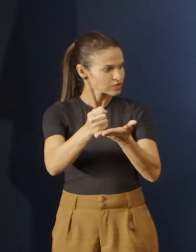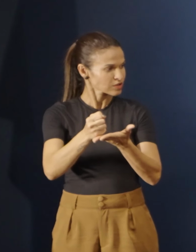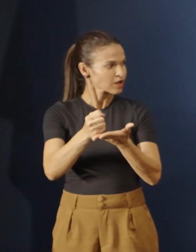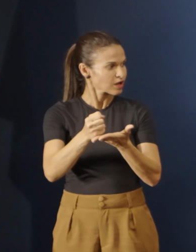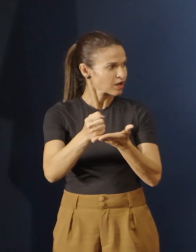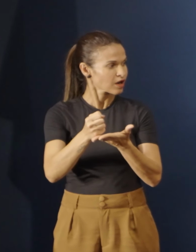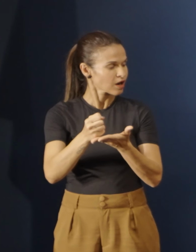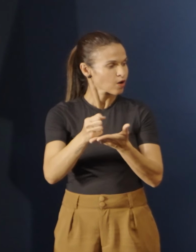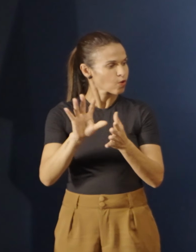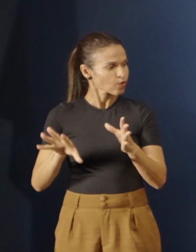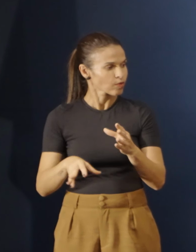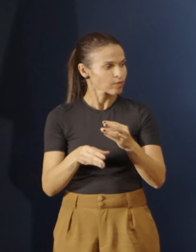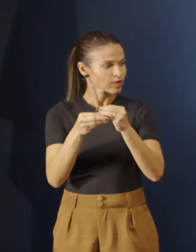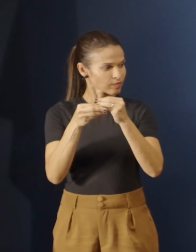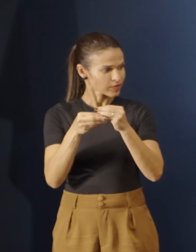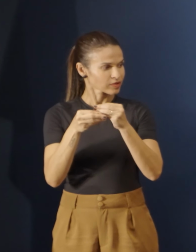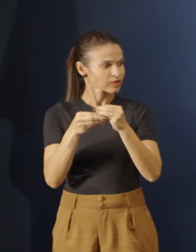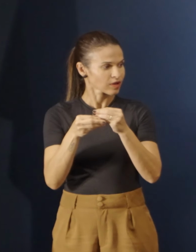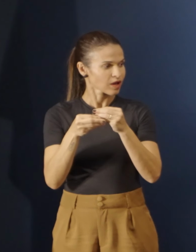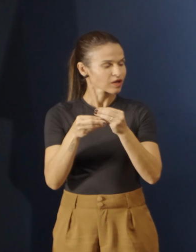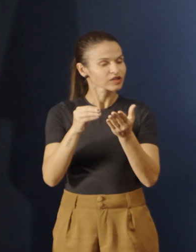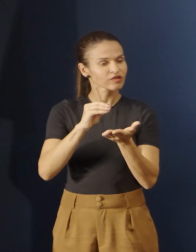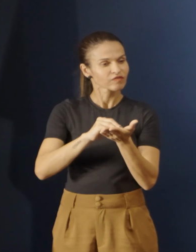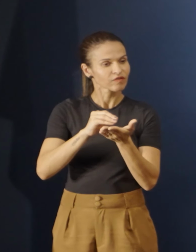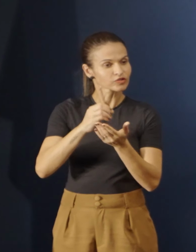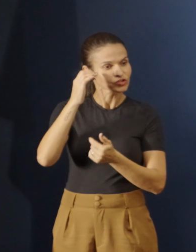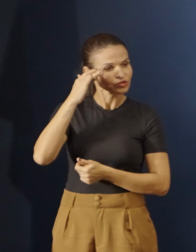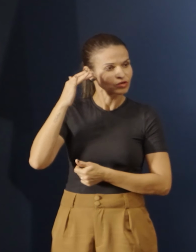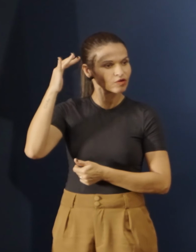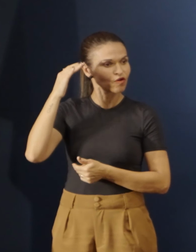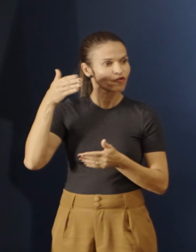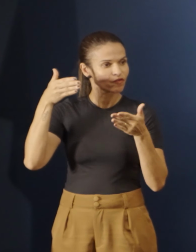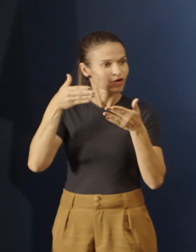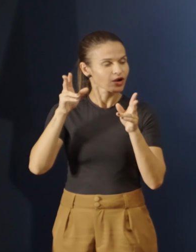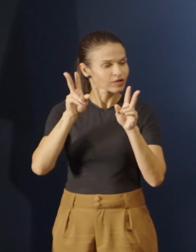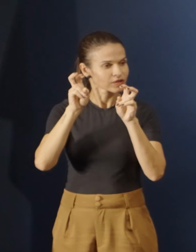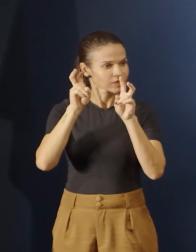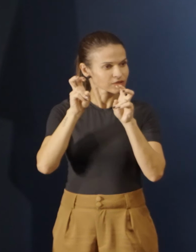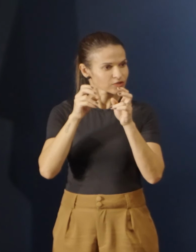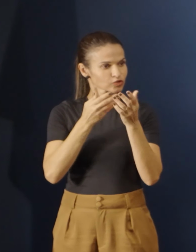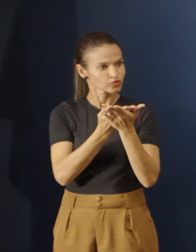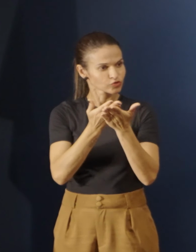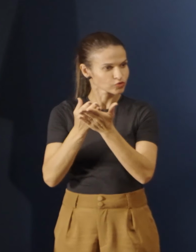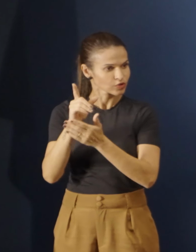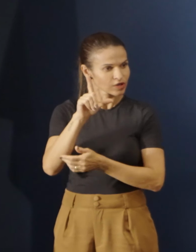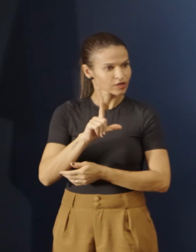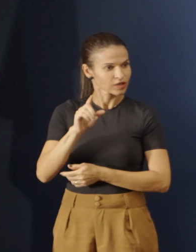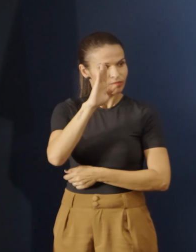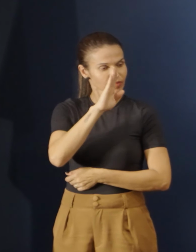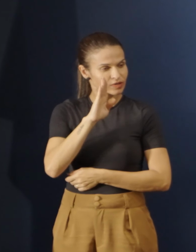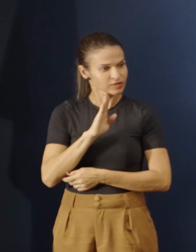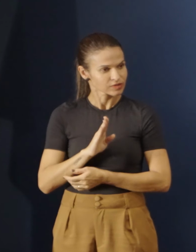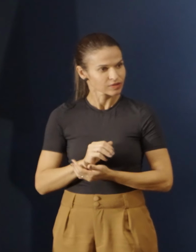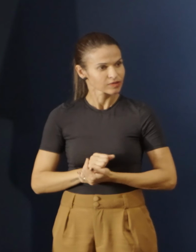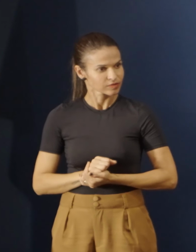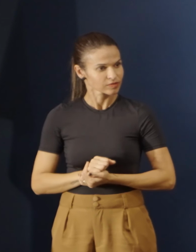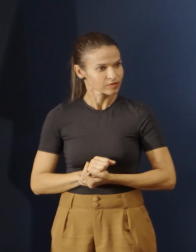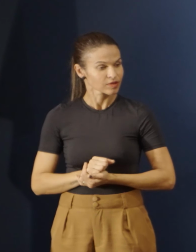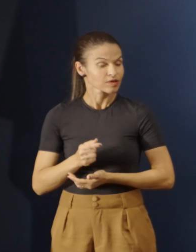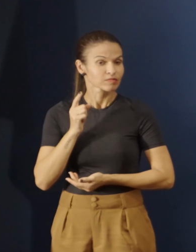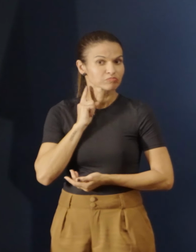ou pelo menos a preencher um pouco desse buraco de falta de teorias sobre epistolografia nos estudos literários brasileiros. Então, em linhas